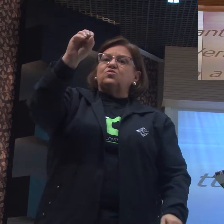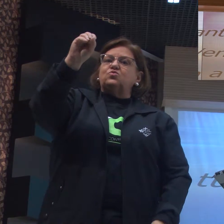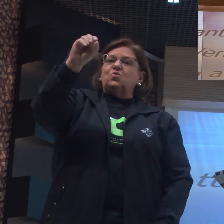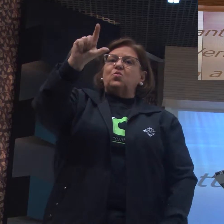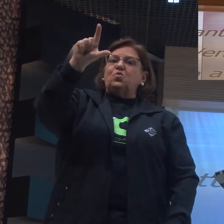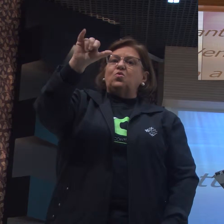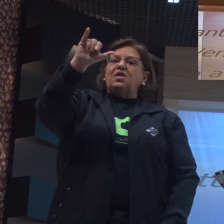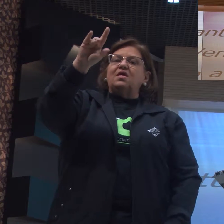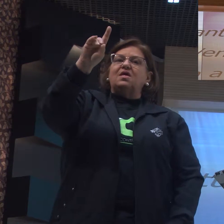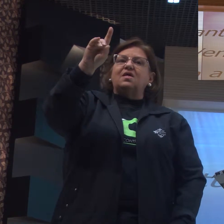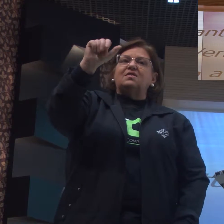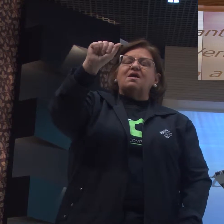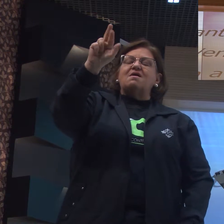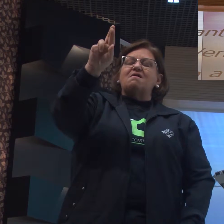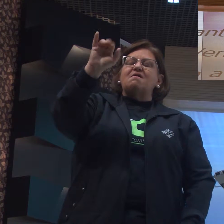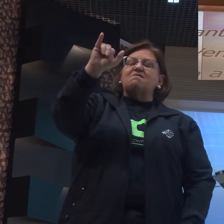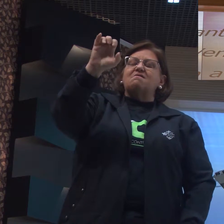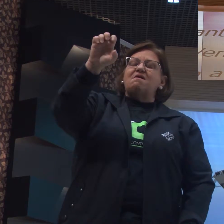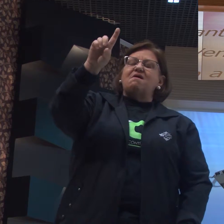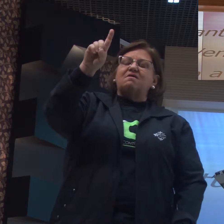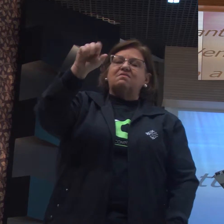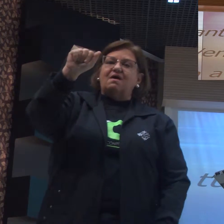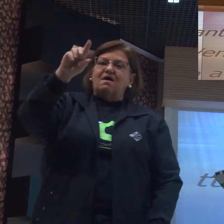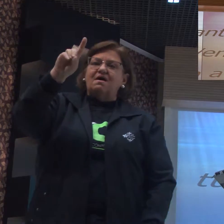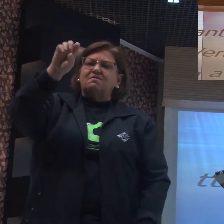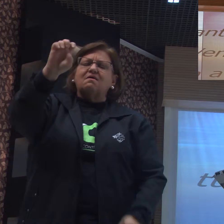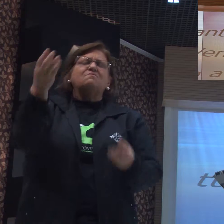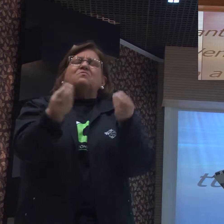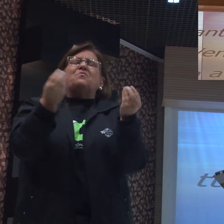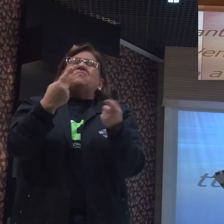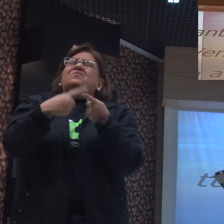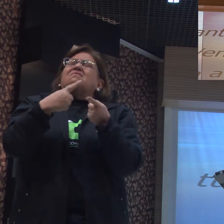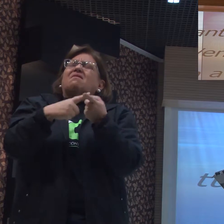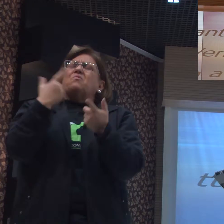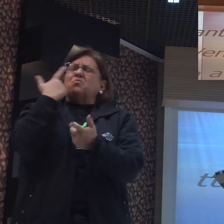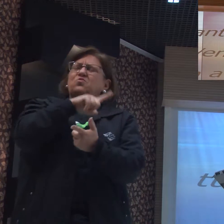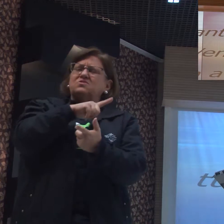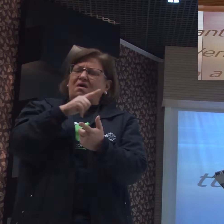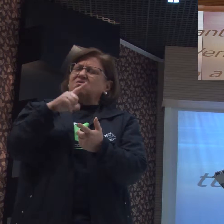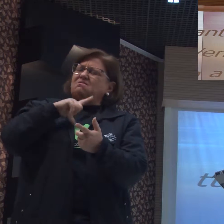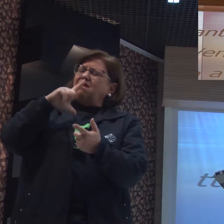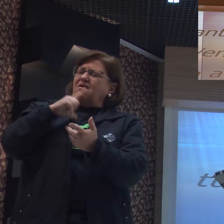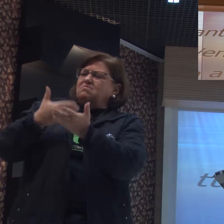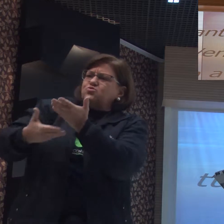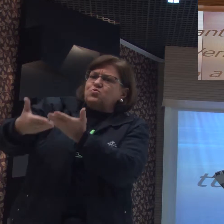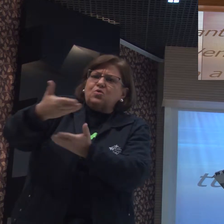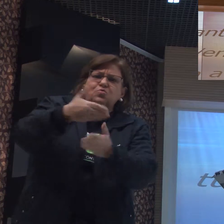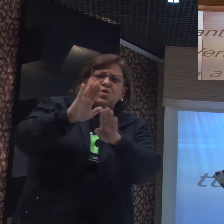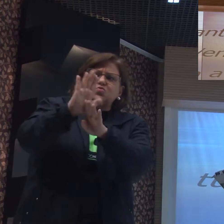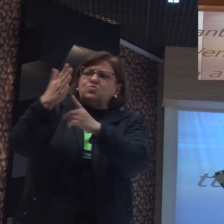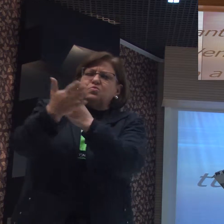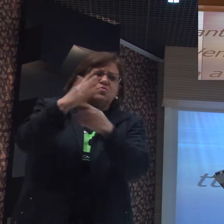solidariedade, ou seja, e a solidariedade, de que forma contribui para a unidade? Então, dá uma pensada